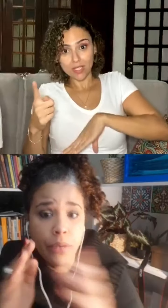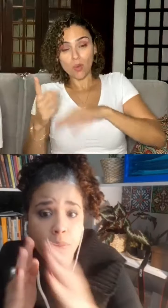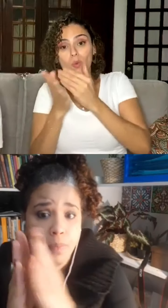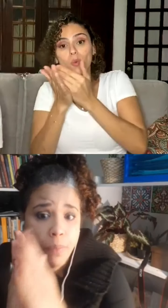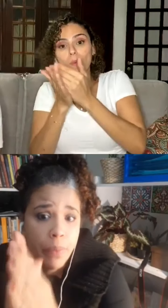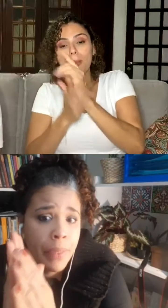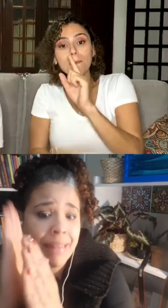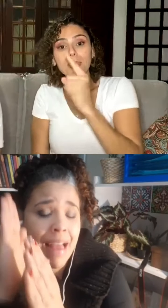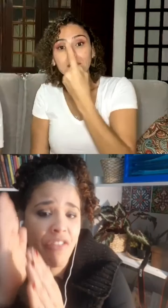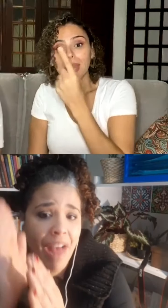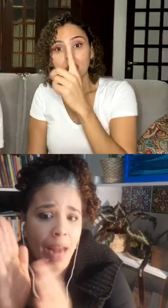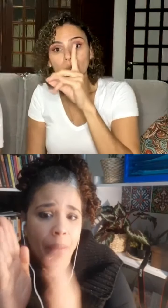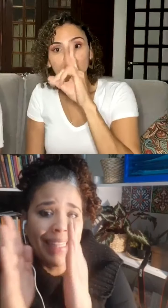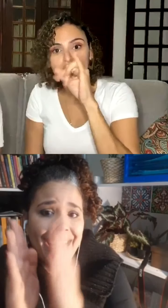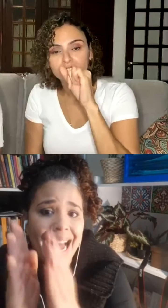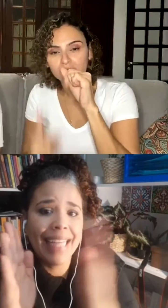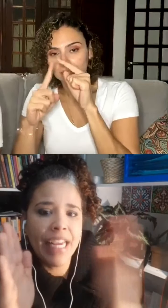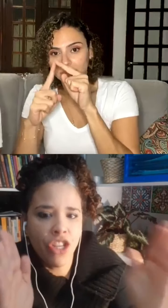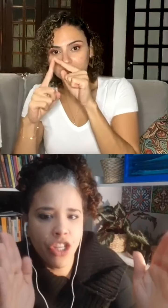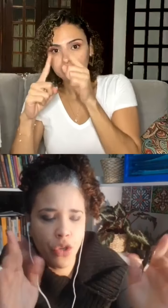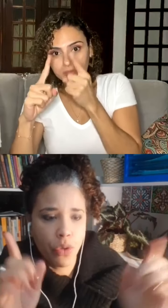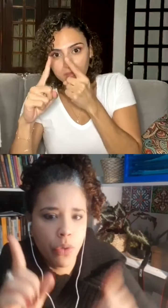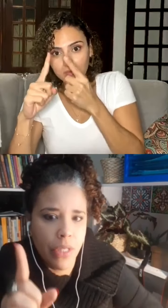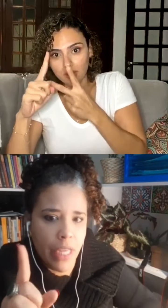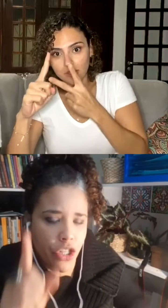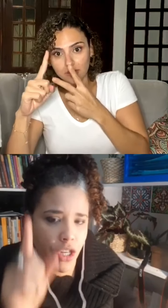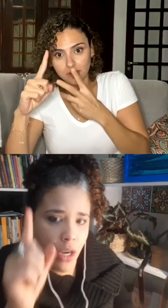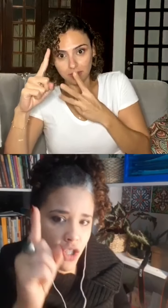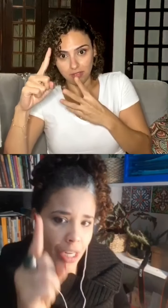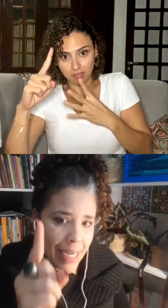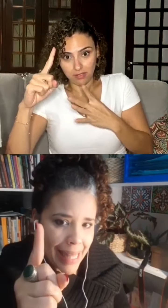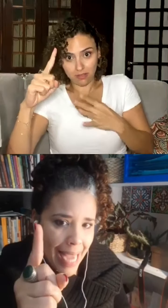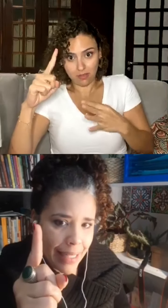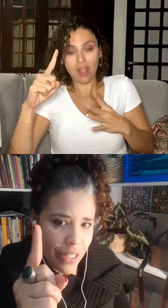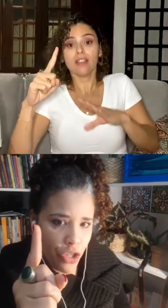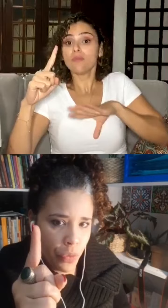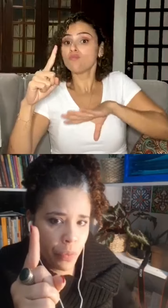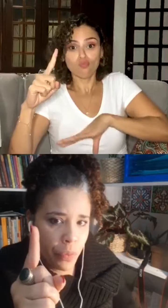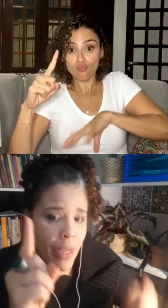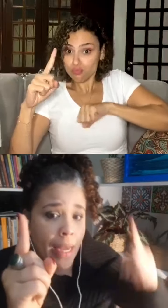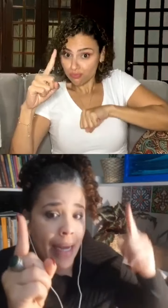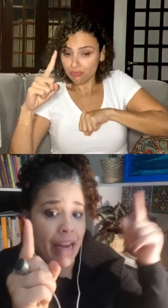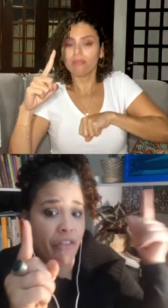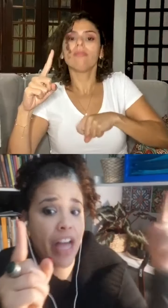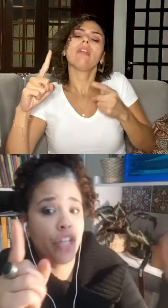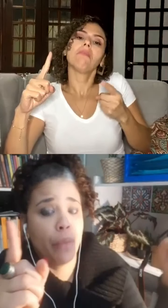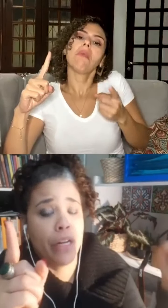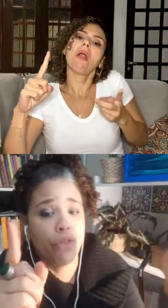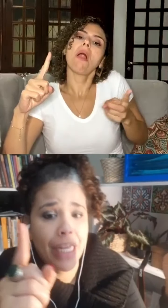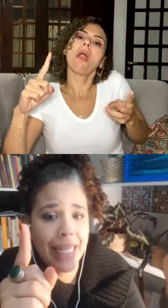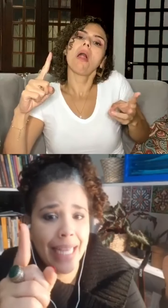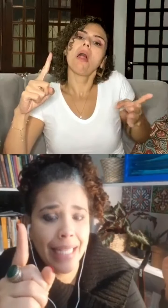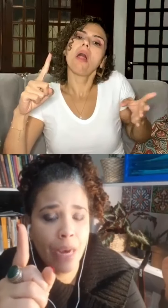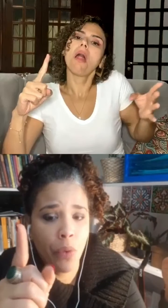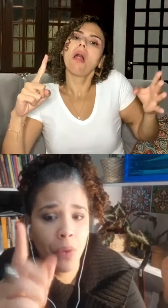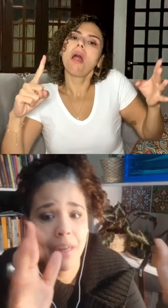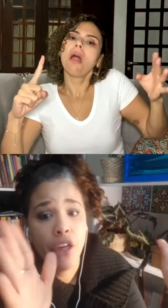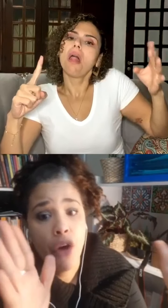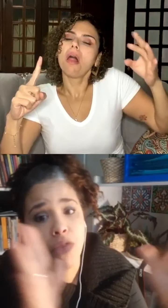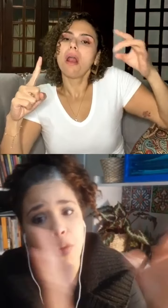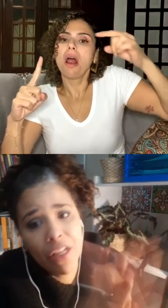o intervalo entre cada início, ou seja, o dia que desce de um e a véspera do dia que desce da